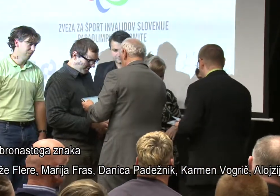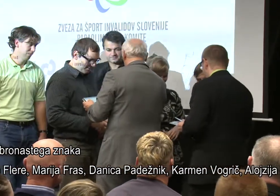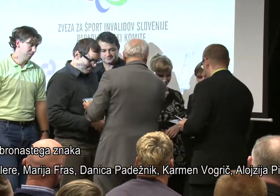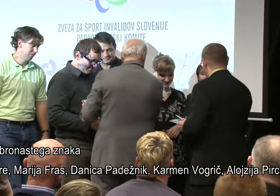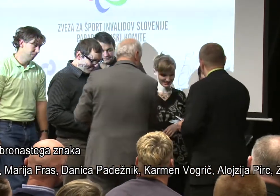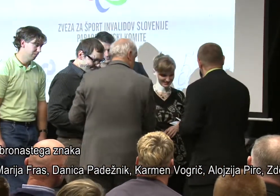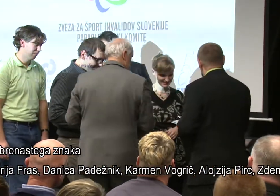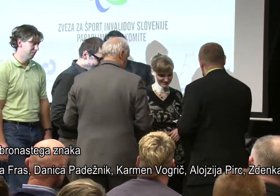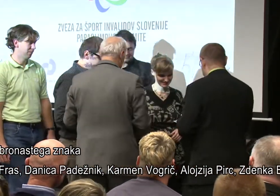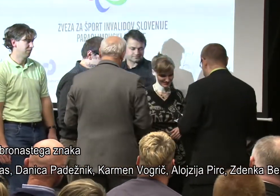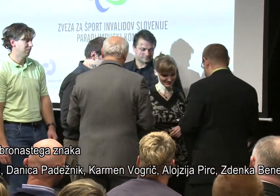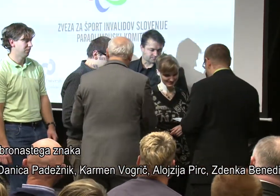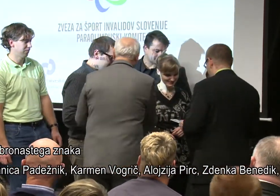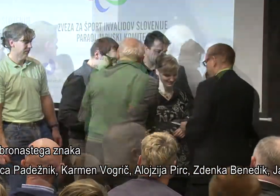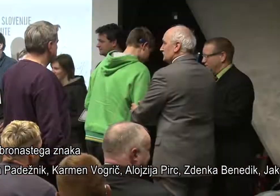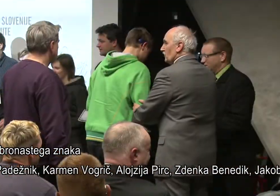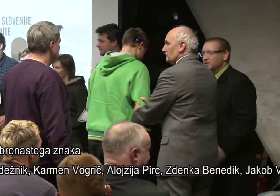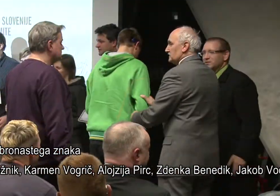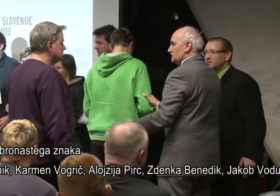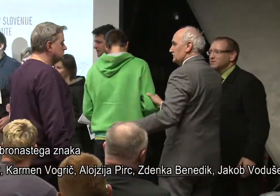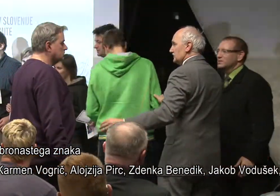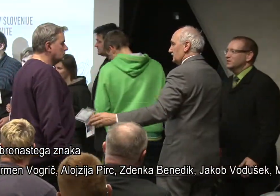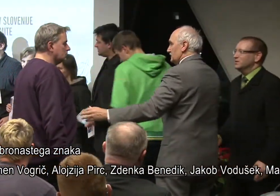No, omeniti moramo še, da je Sanja Kos osvojila tudi.